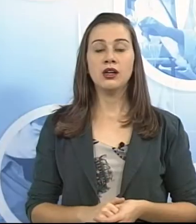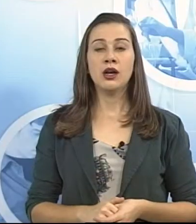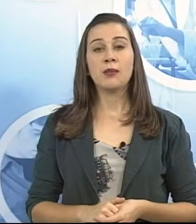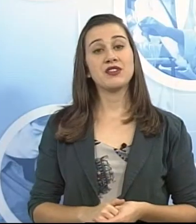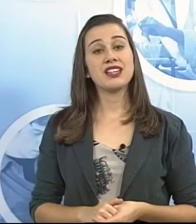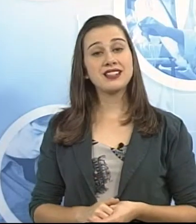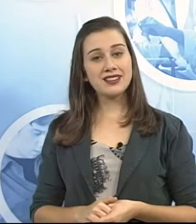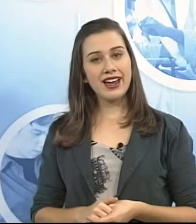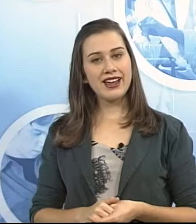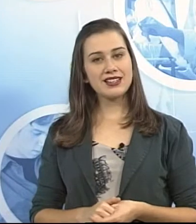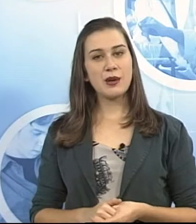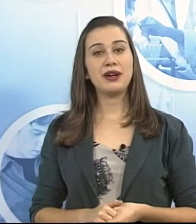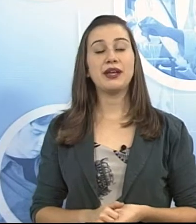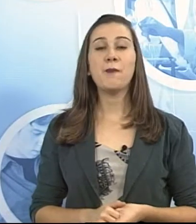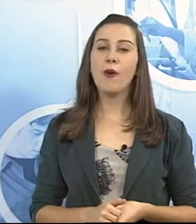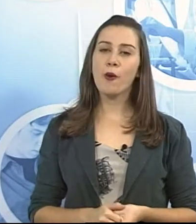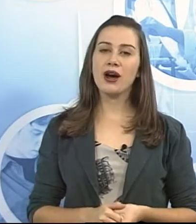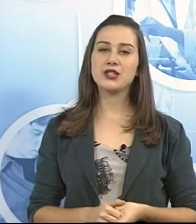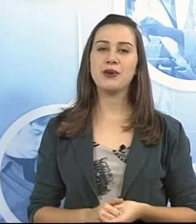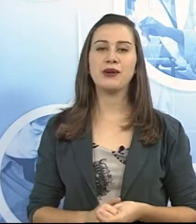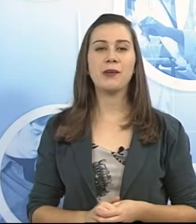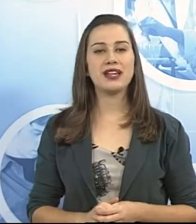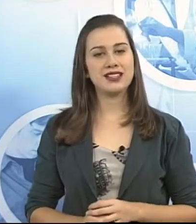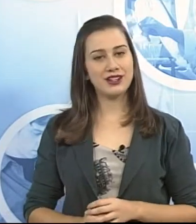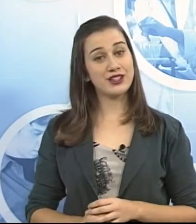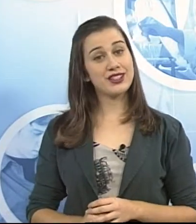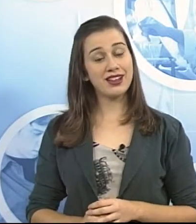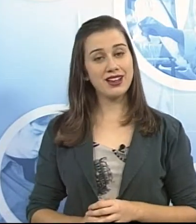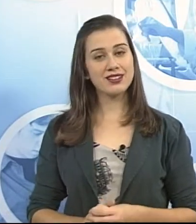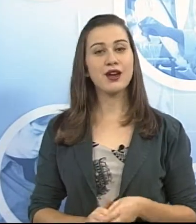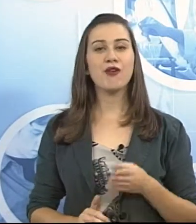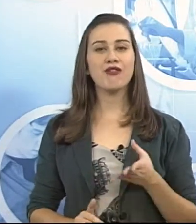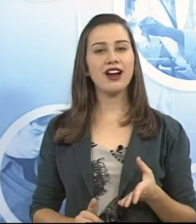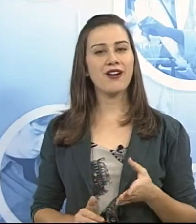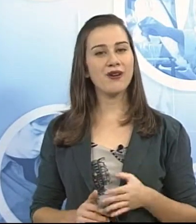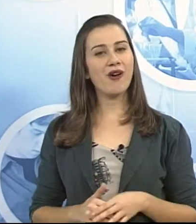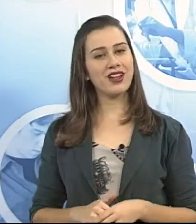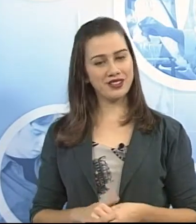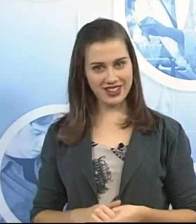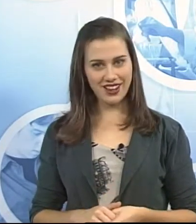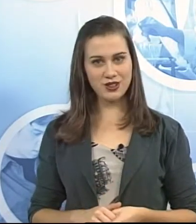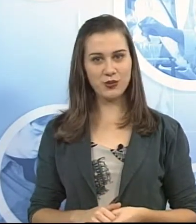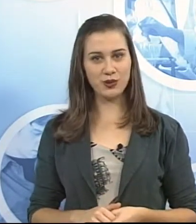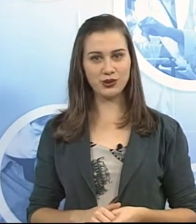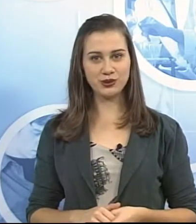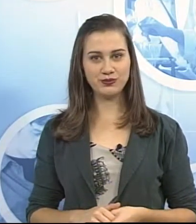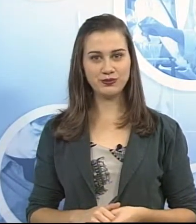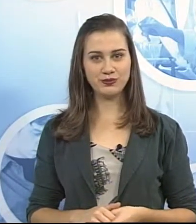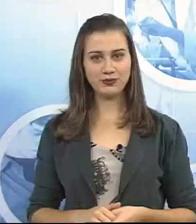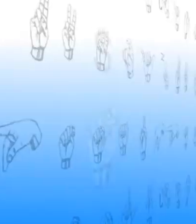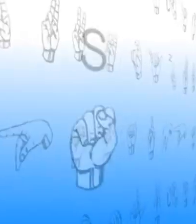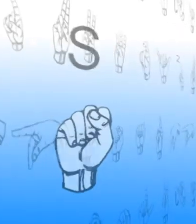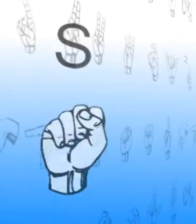Para você que se interessa em aprender um pouco mais sobre a língua brasileira de sinais, confira agora o quadro Sinais do Mundo.